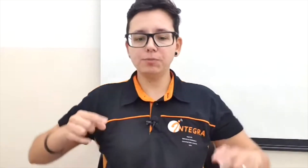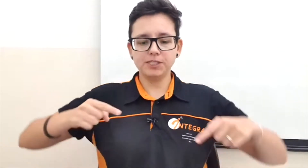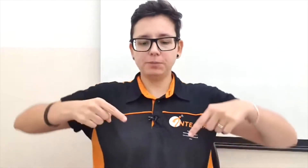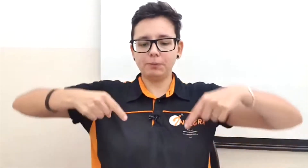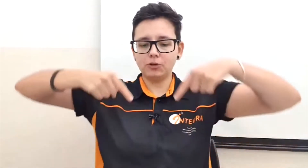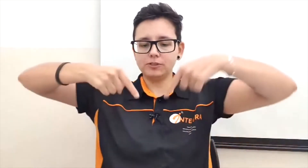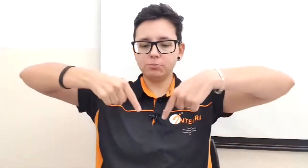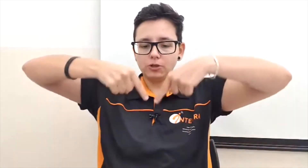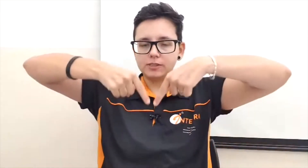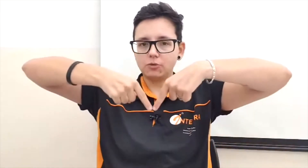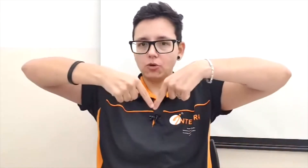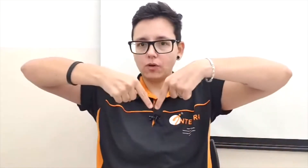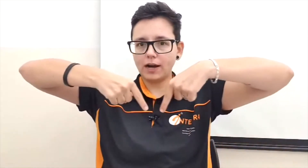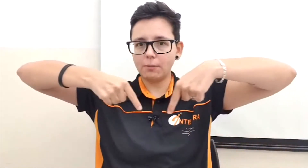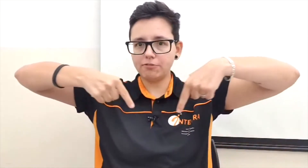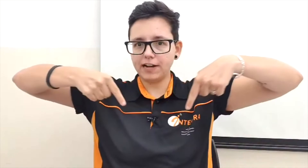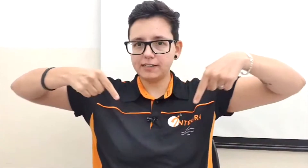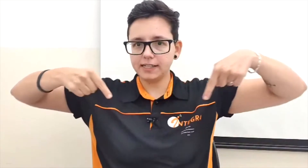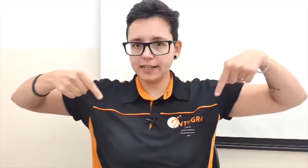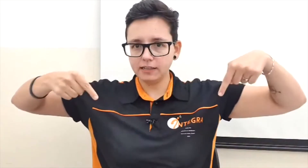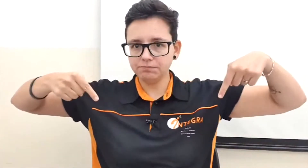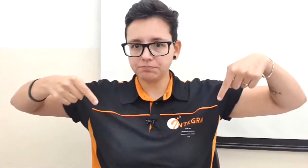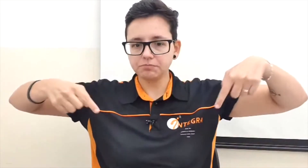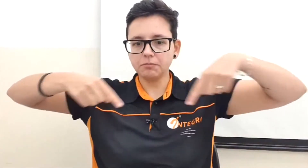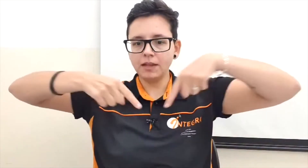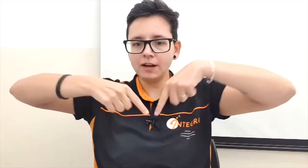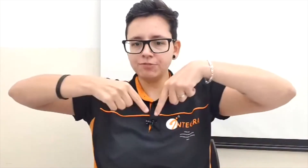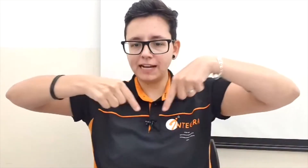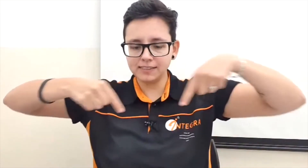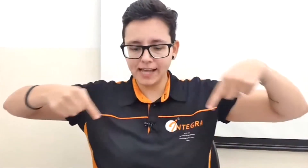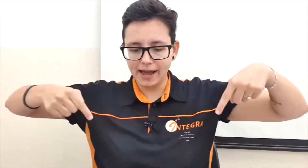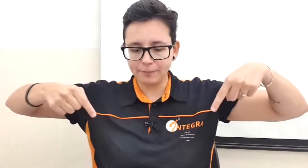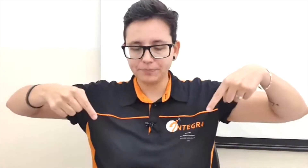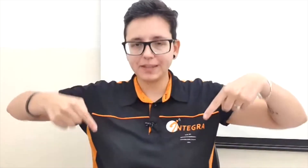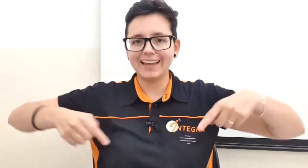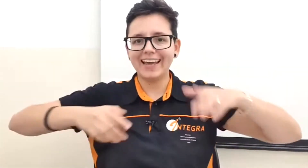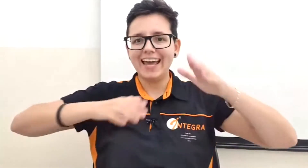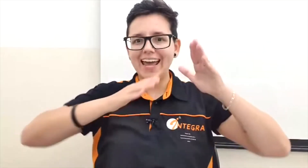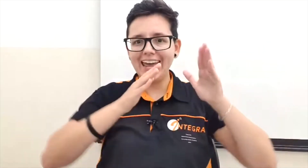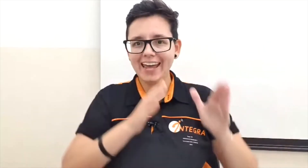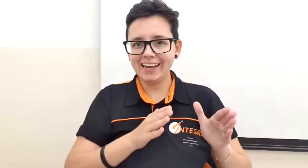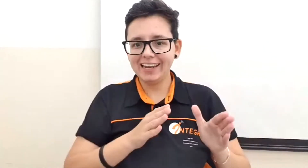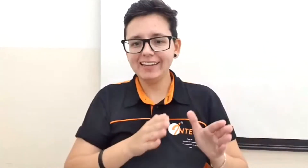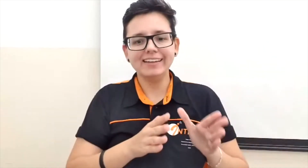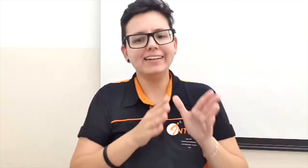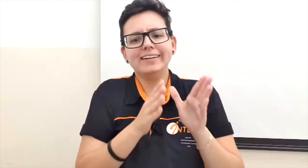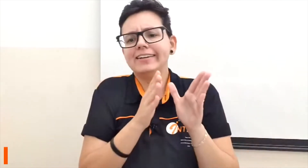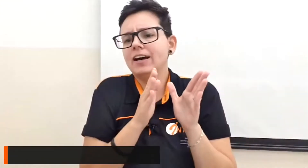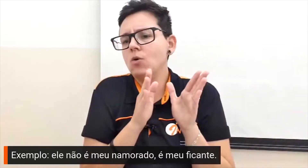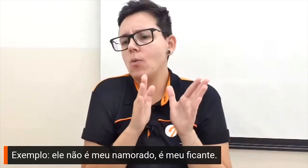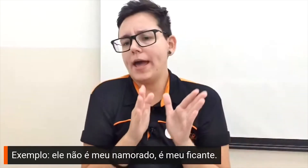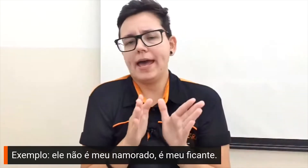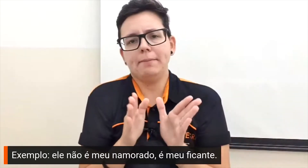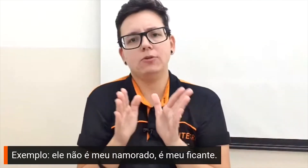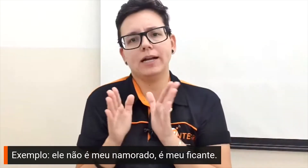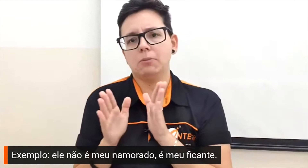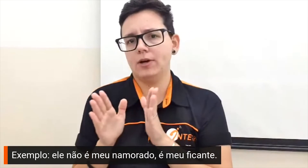para a produção colocar uma frase aqui. A frase é: ele não é meu